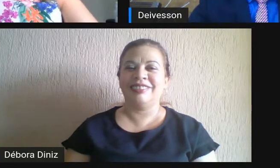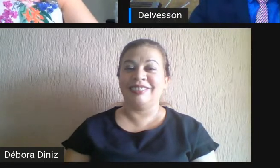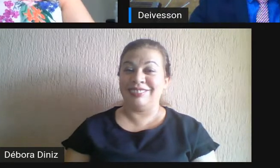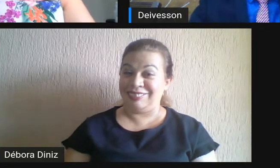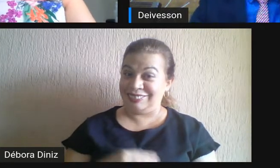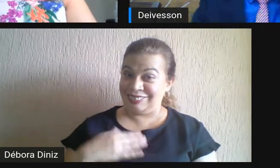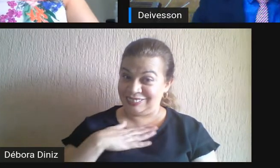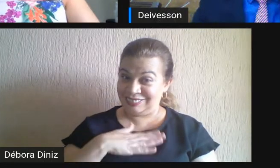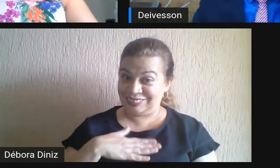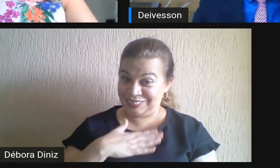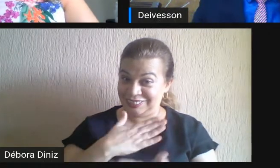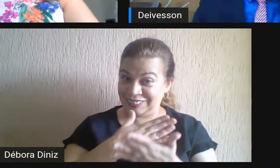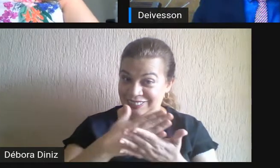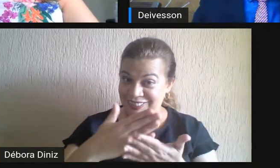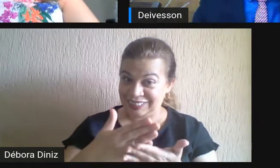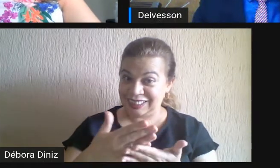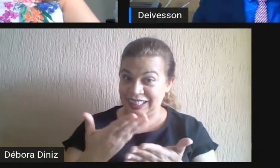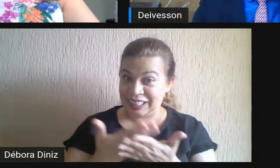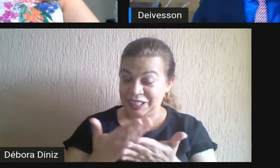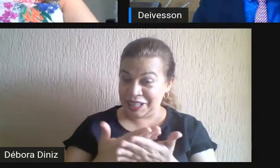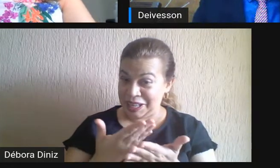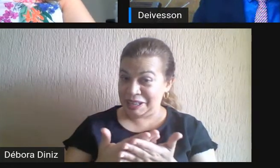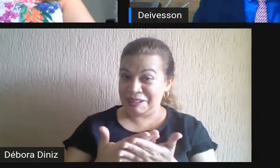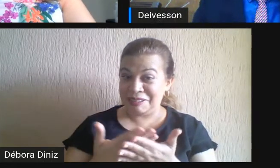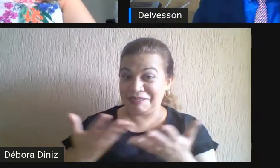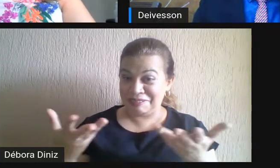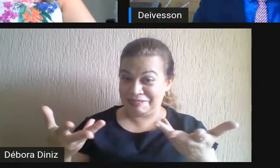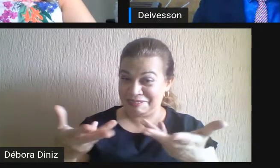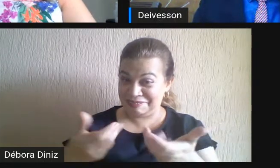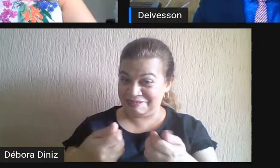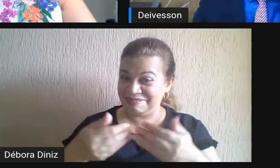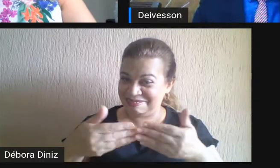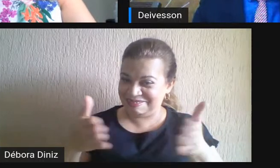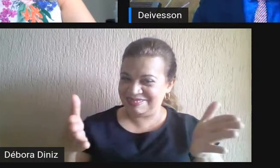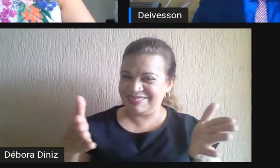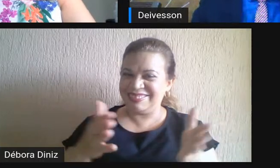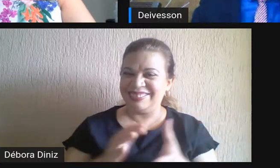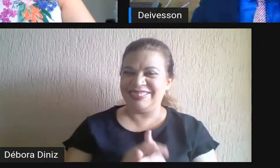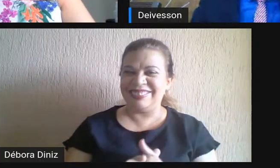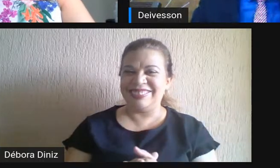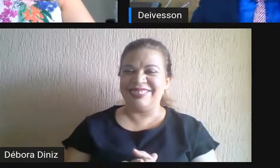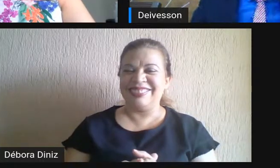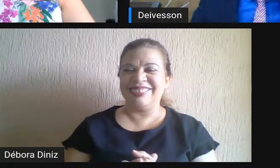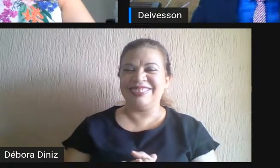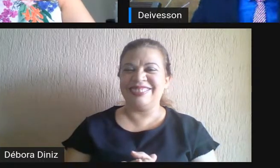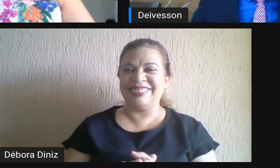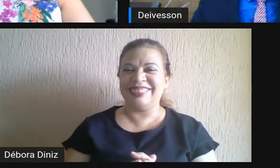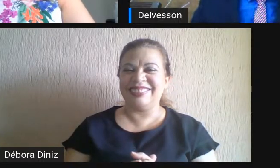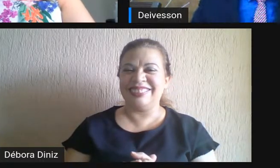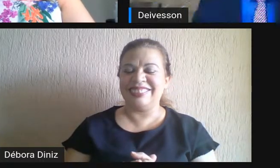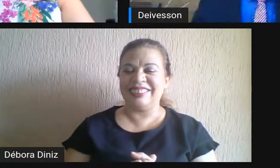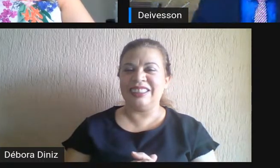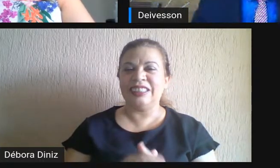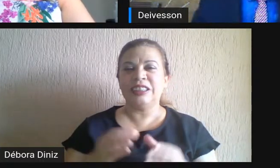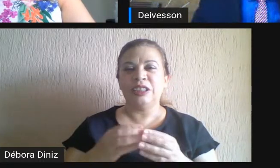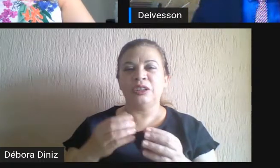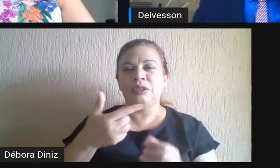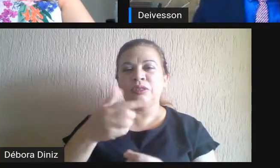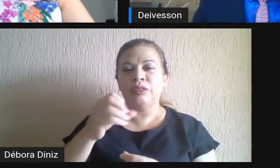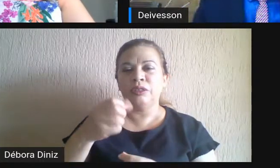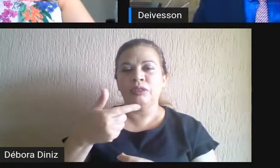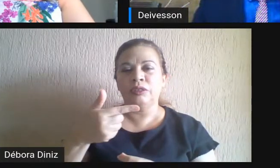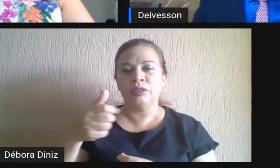Gostaria então de dar início à nossa aula magna, à nossa aula inaugural do UFPT da turma